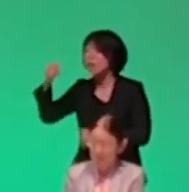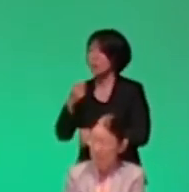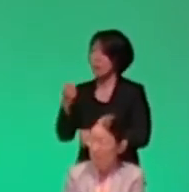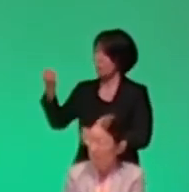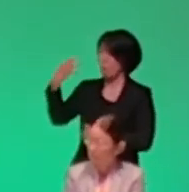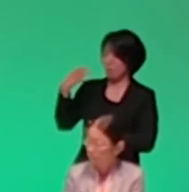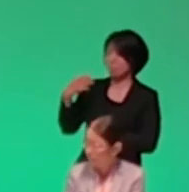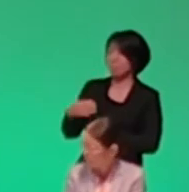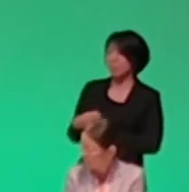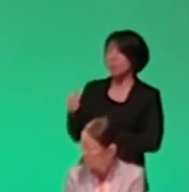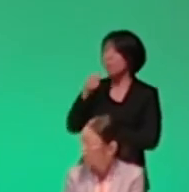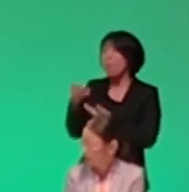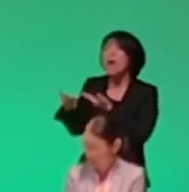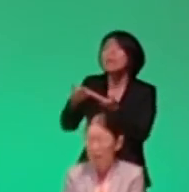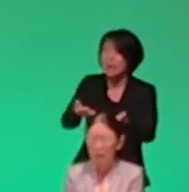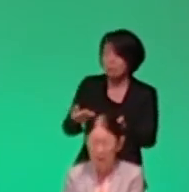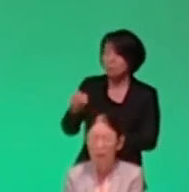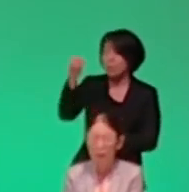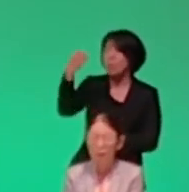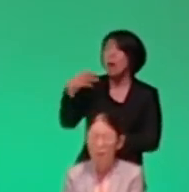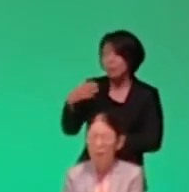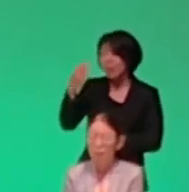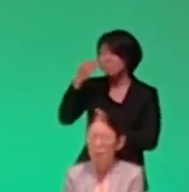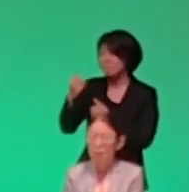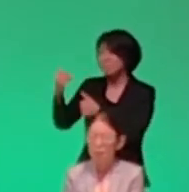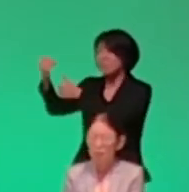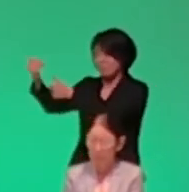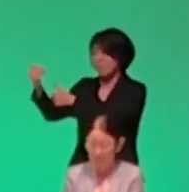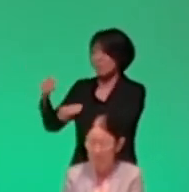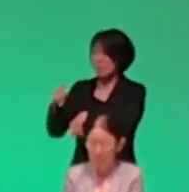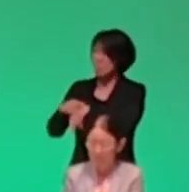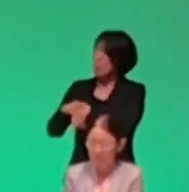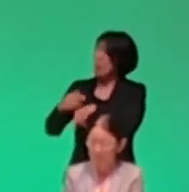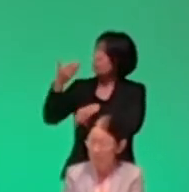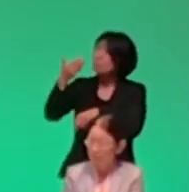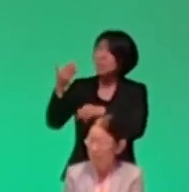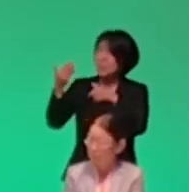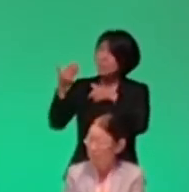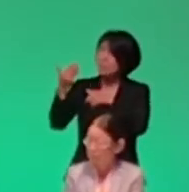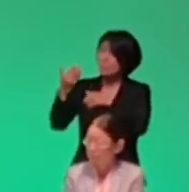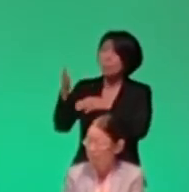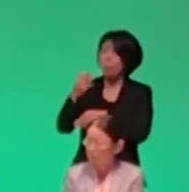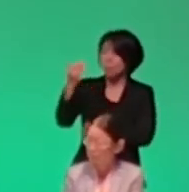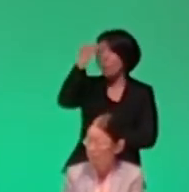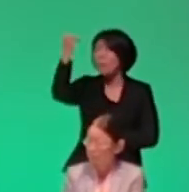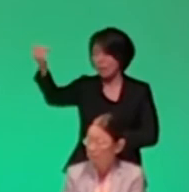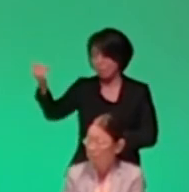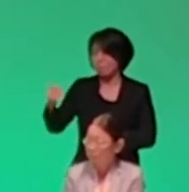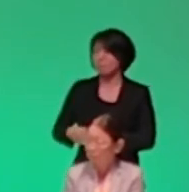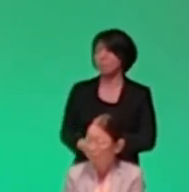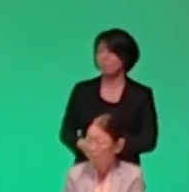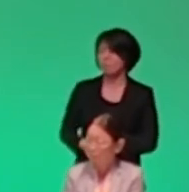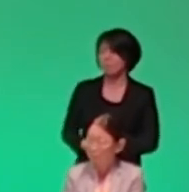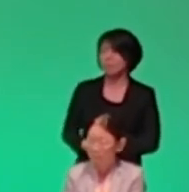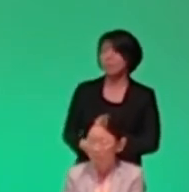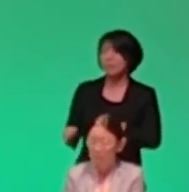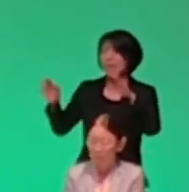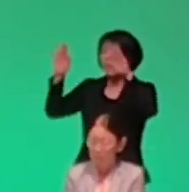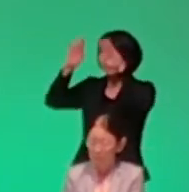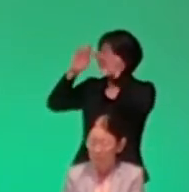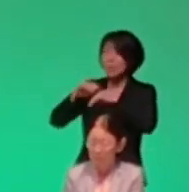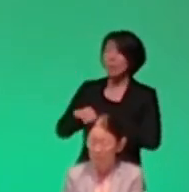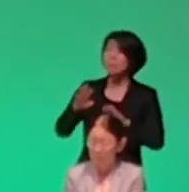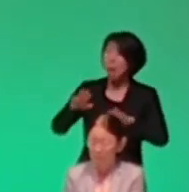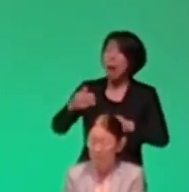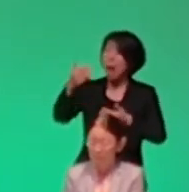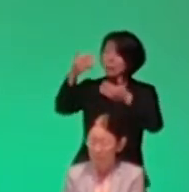ですよ。紹介してあげるからって言うんだけど、それ大体もう9時とかですよ。でよく流れの中で夜そこに行くべきでは